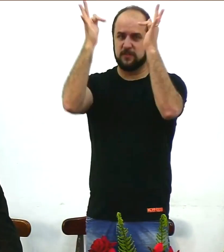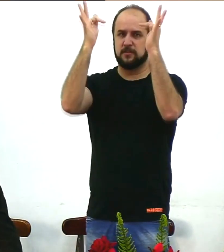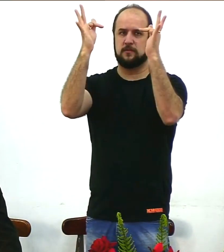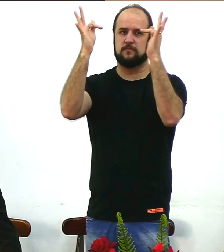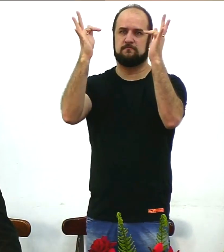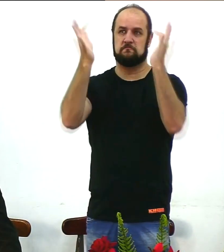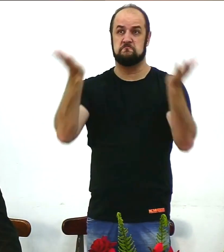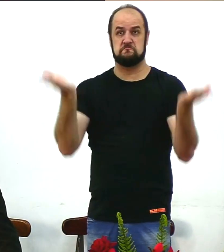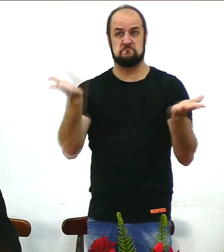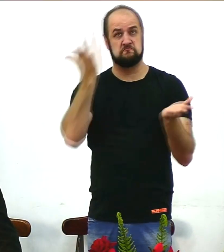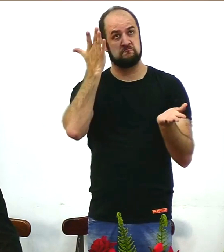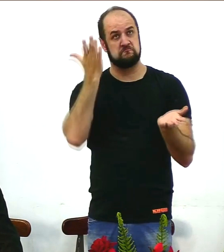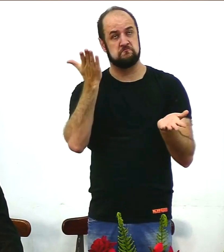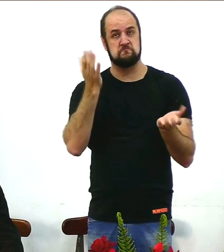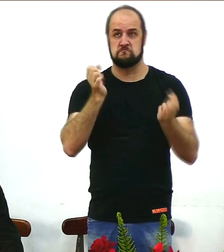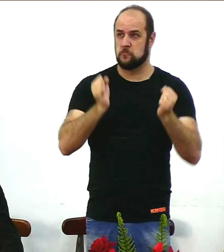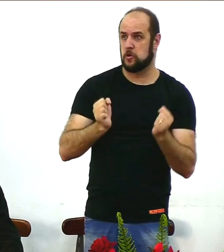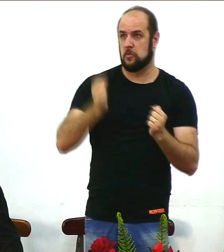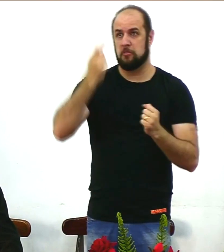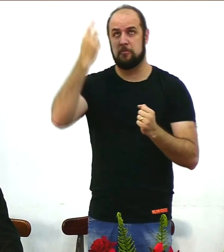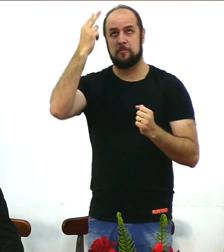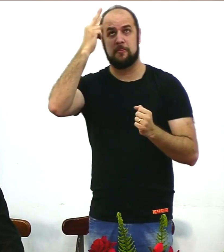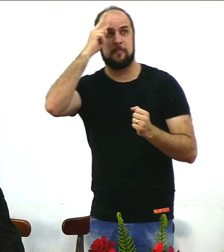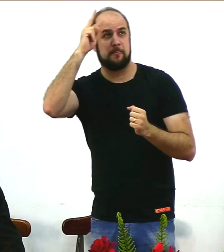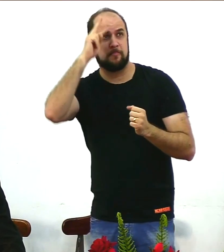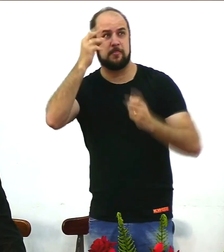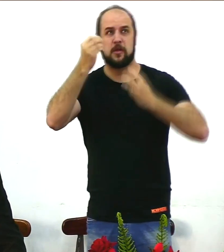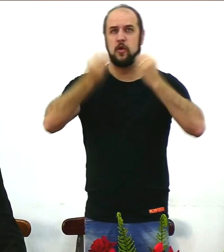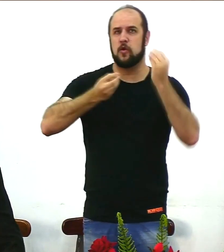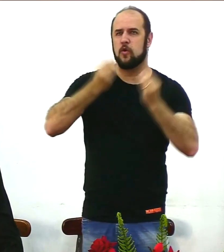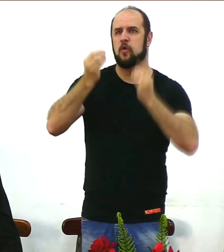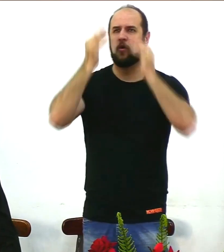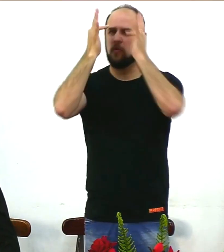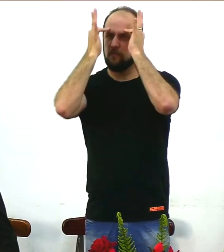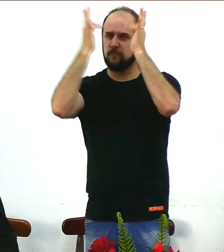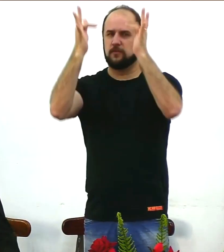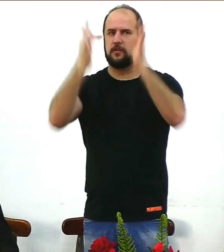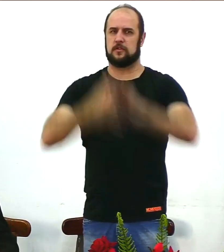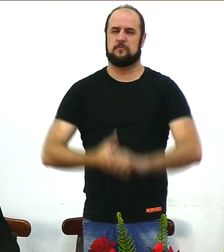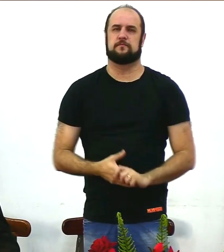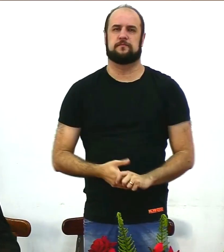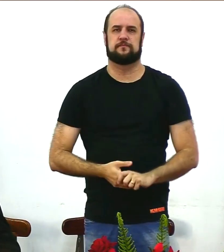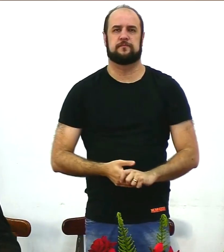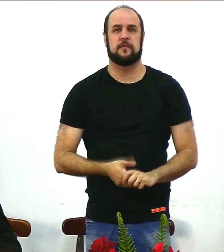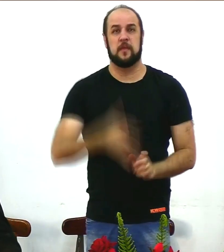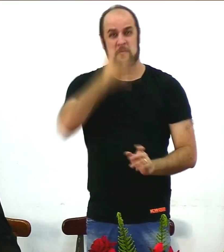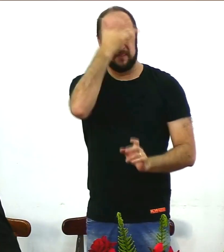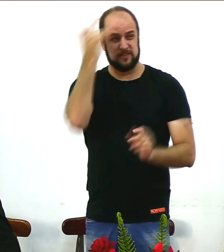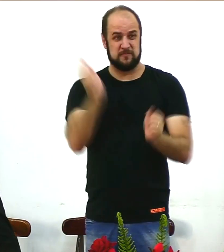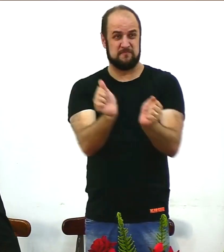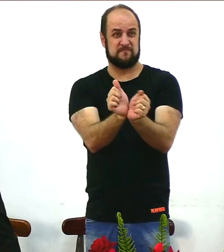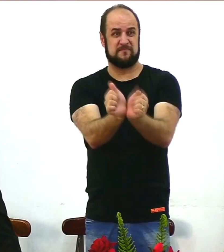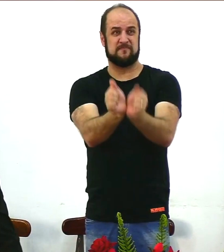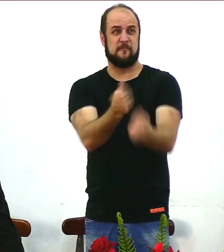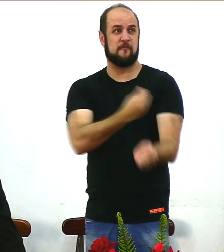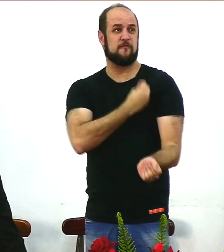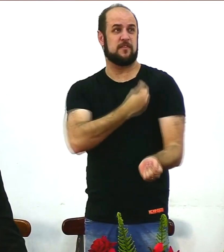coisas que eu quero trabalhar nesta passagem. Primeiro, como vivem os exilados? Em